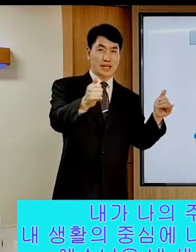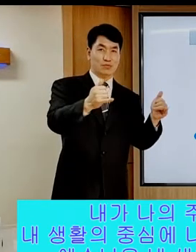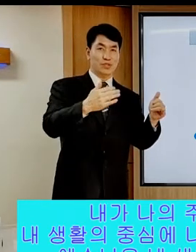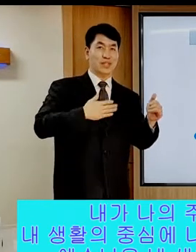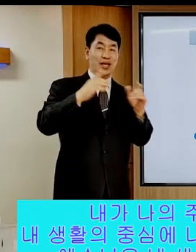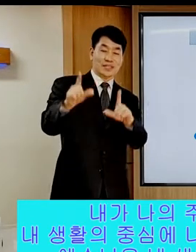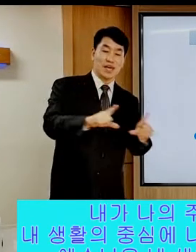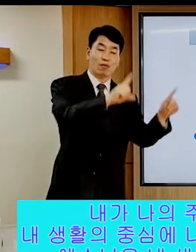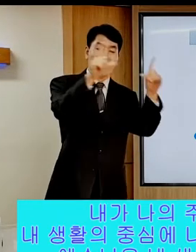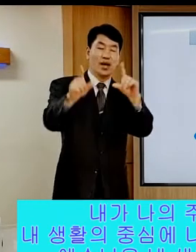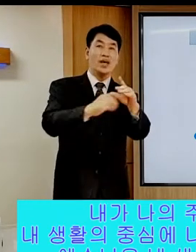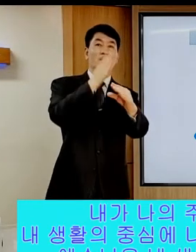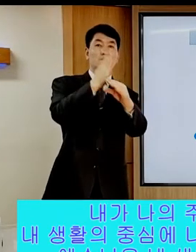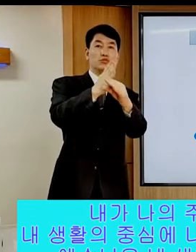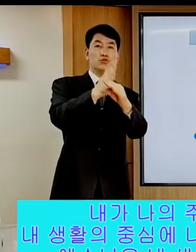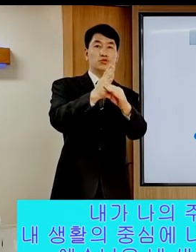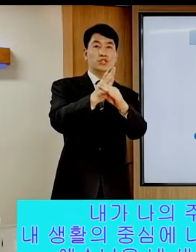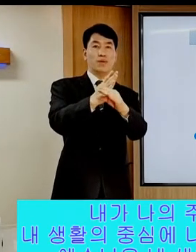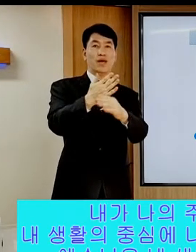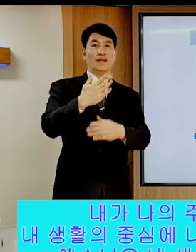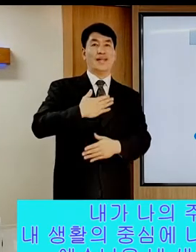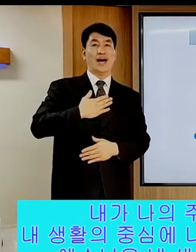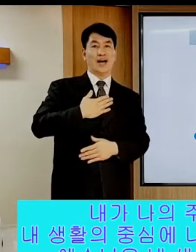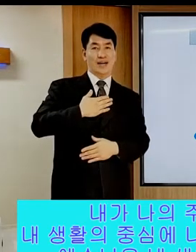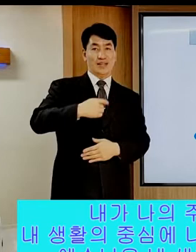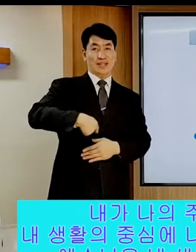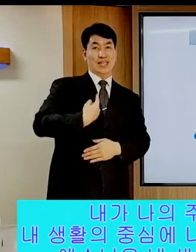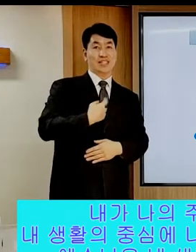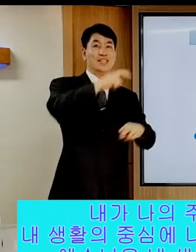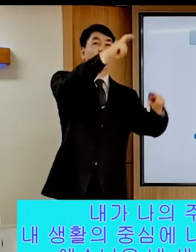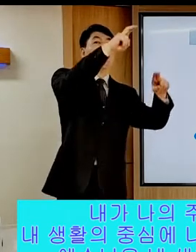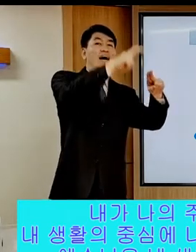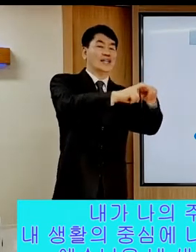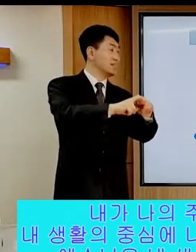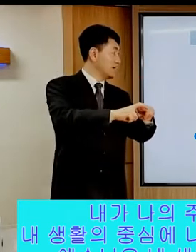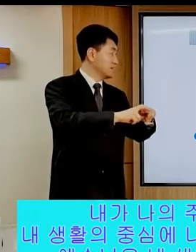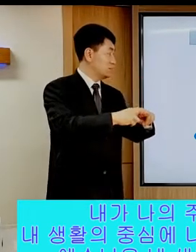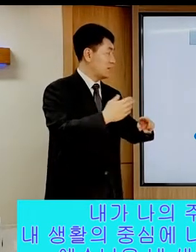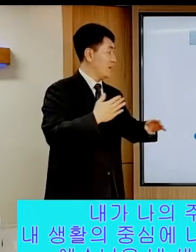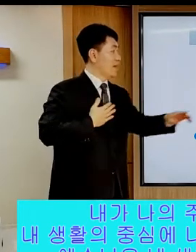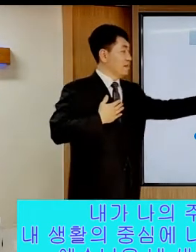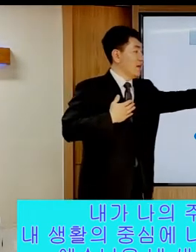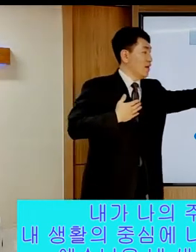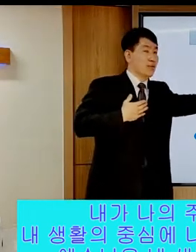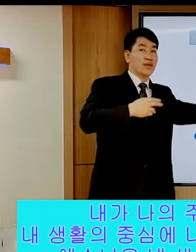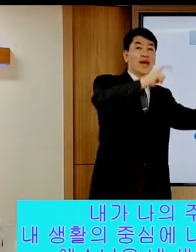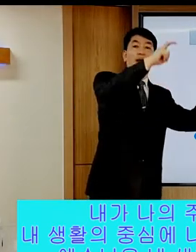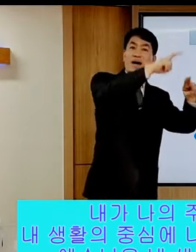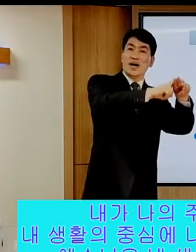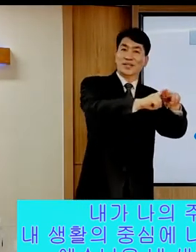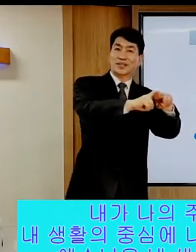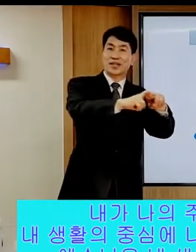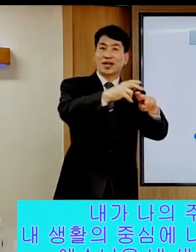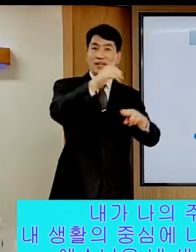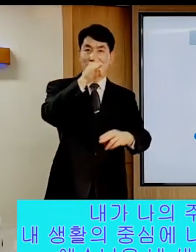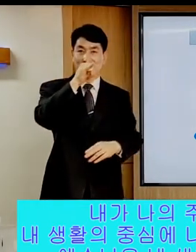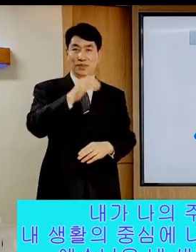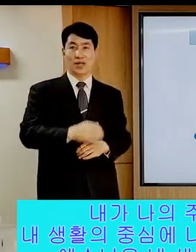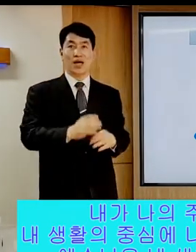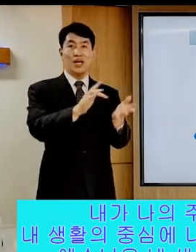내 생활의 중심에 나 자신이 앉아 있습니다. 내가 이렇게 앉아 있습니다.